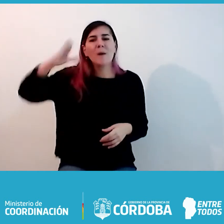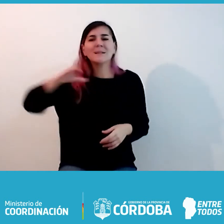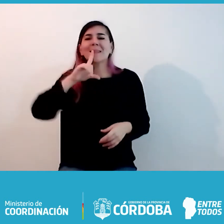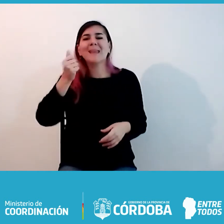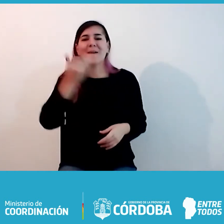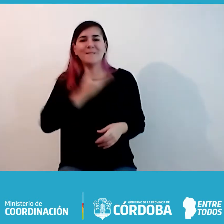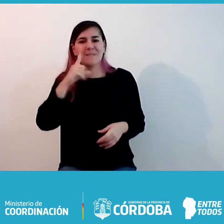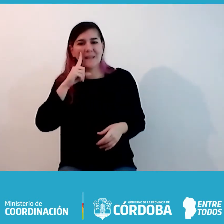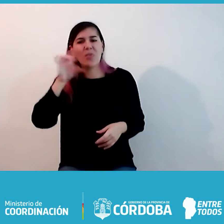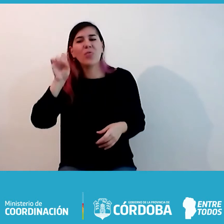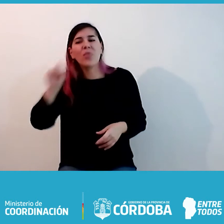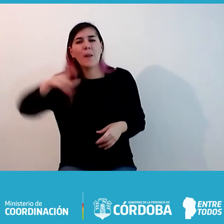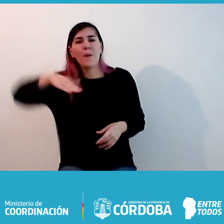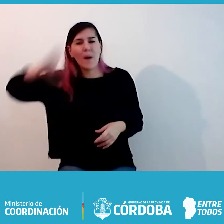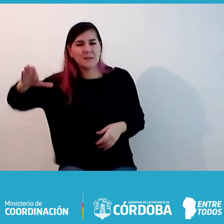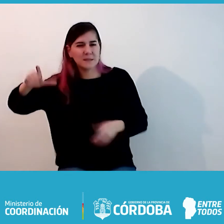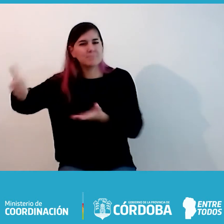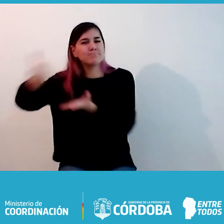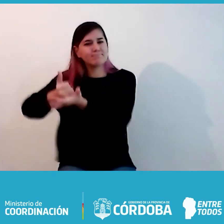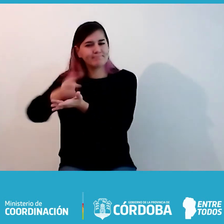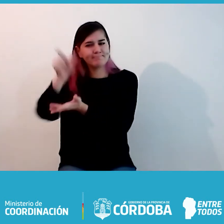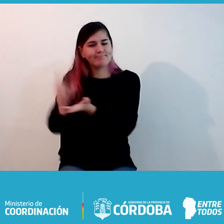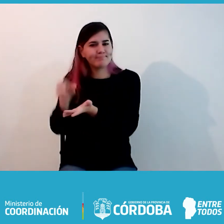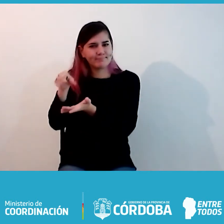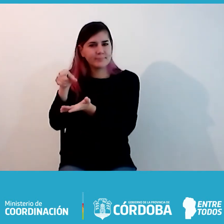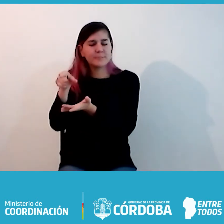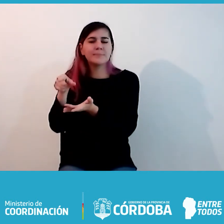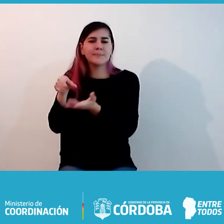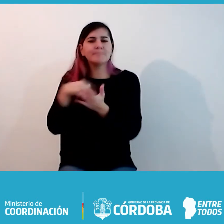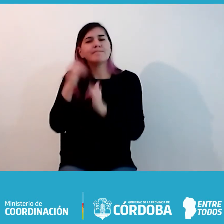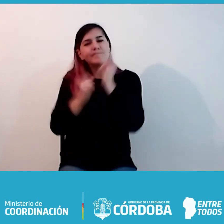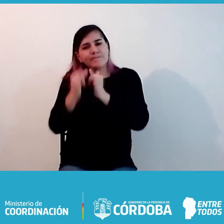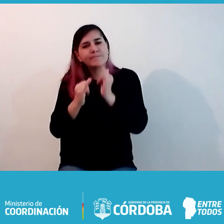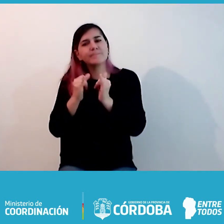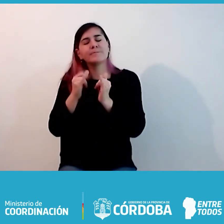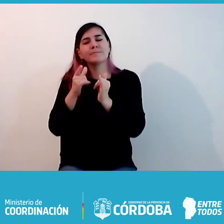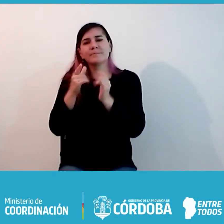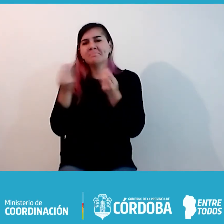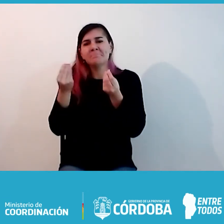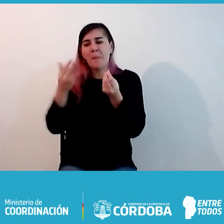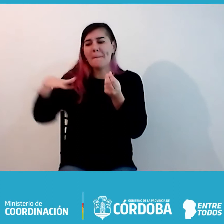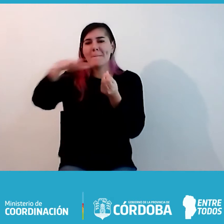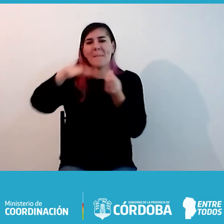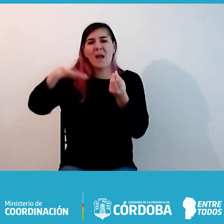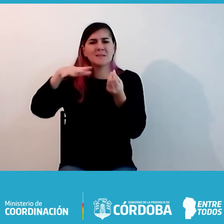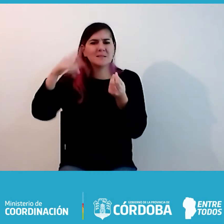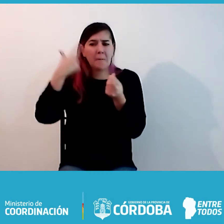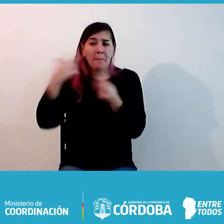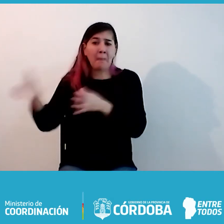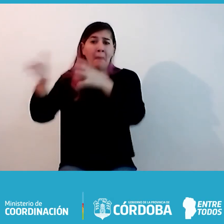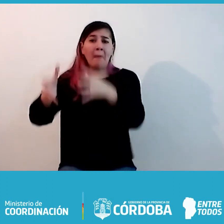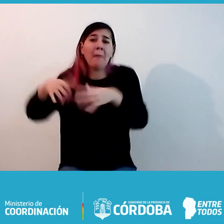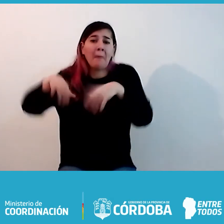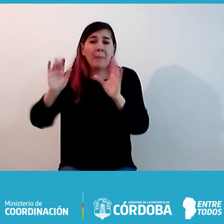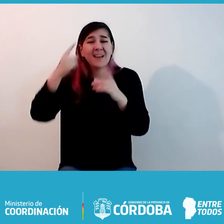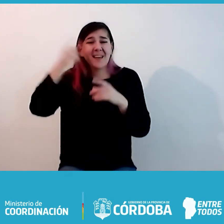Valle, con la presencia de Meniles. Relata este extremo y su reubicación en una plaza, sin criterio y orden alguno. El